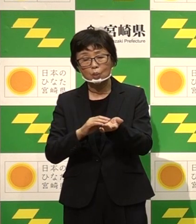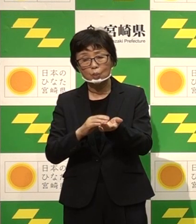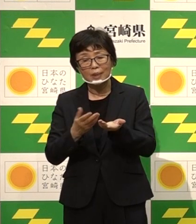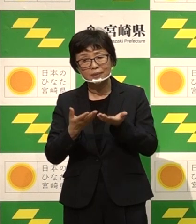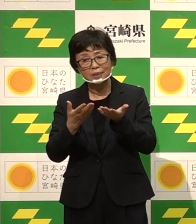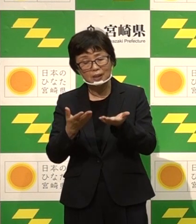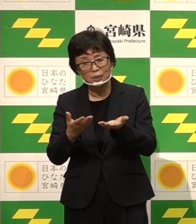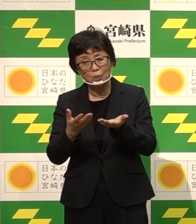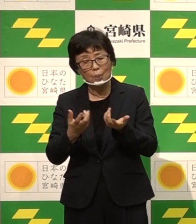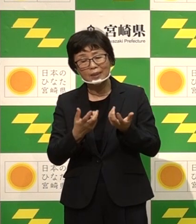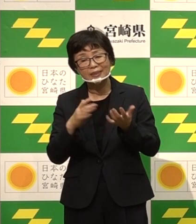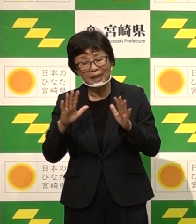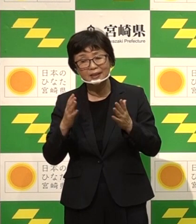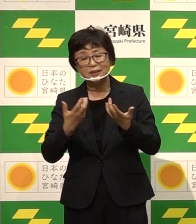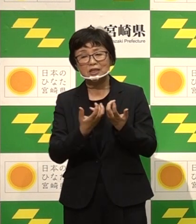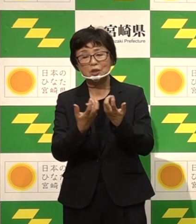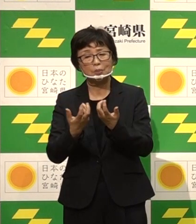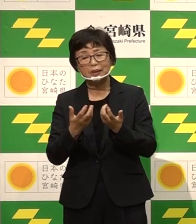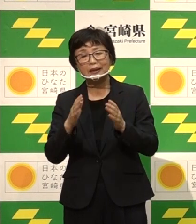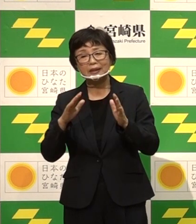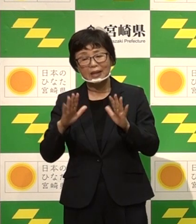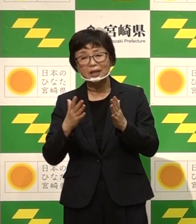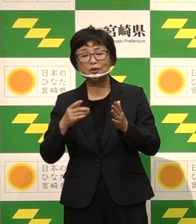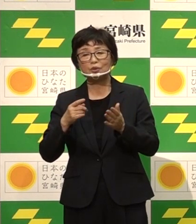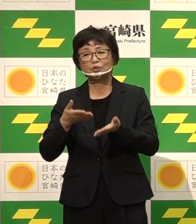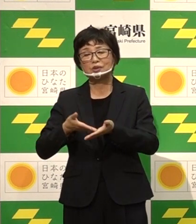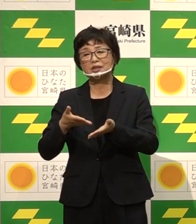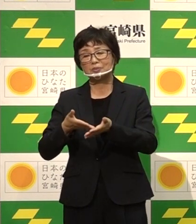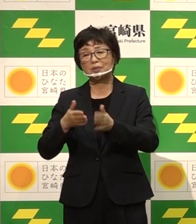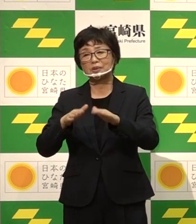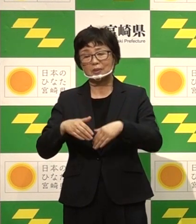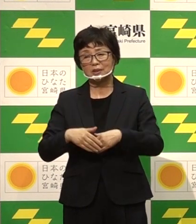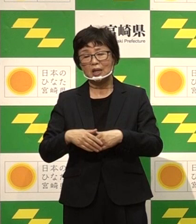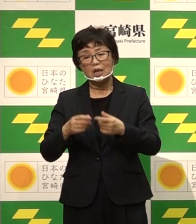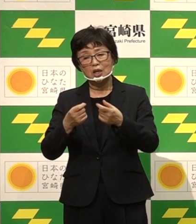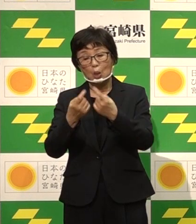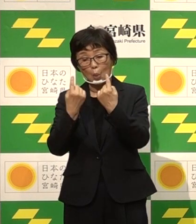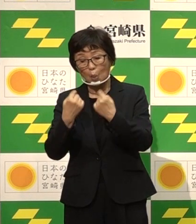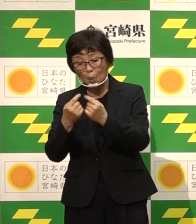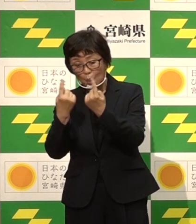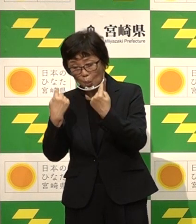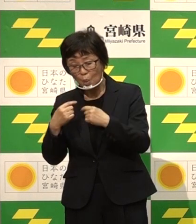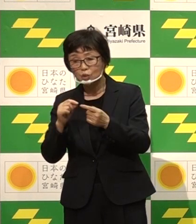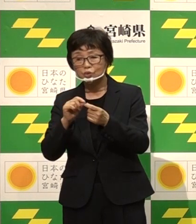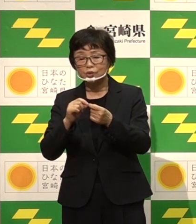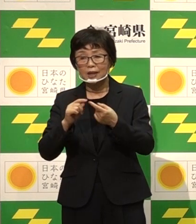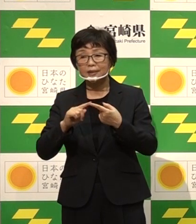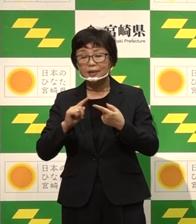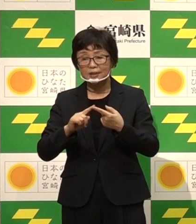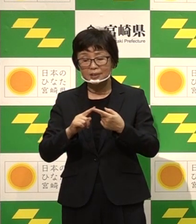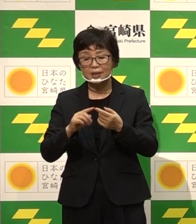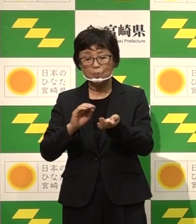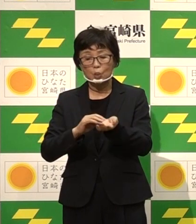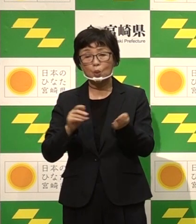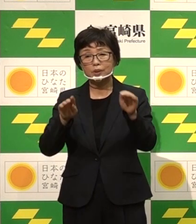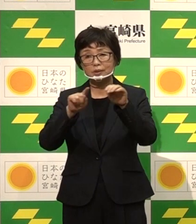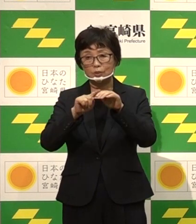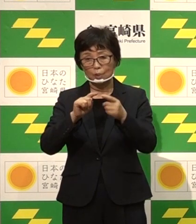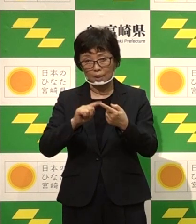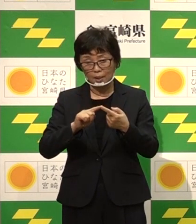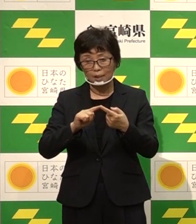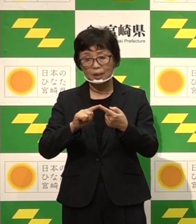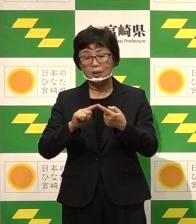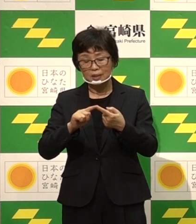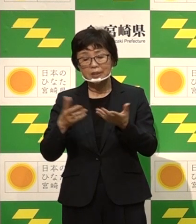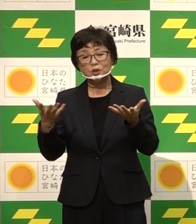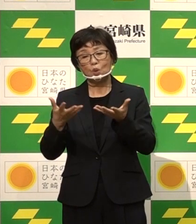で、医療逼迫にまで至ってないということで申し上げましたが、個々具体的な例えば医療機関であるとかですね、大変